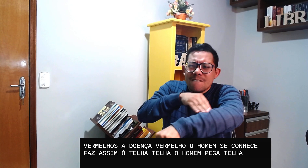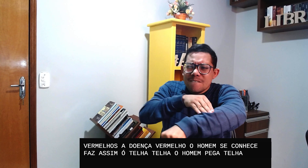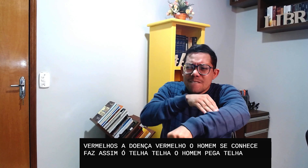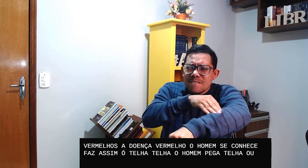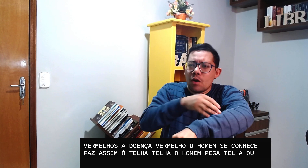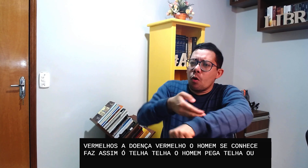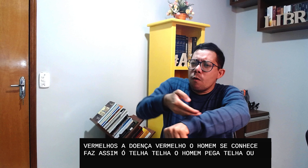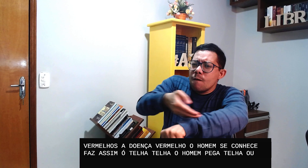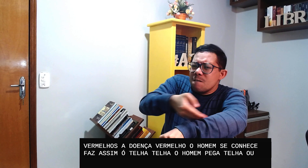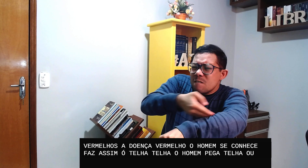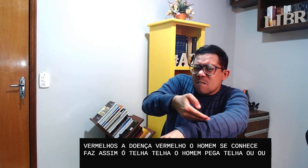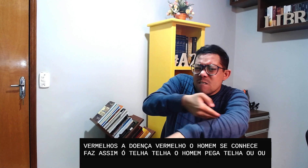ou.